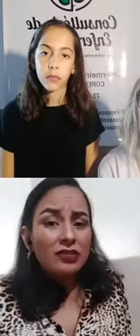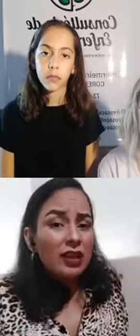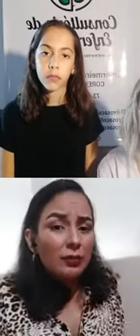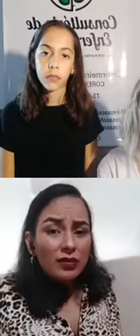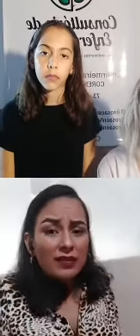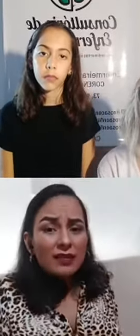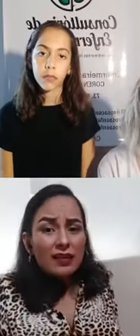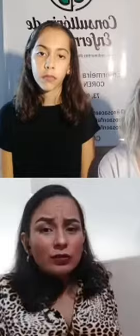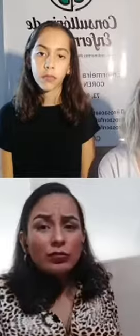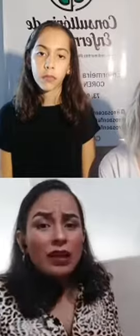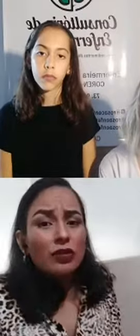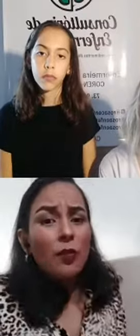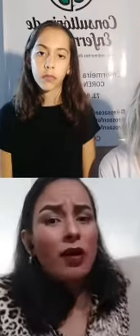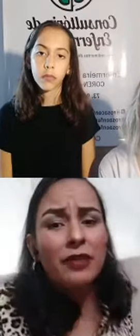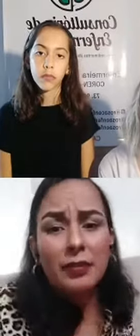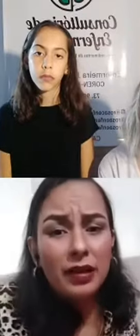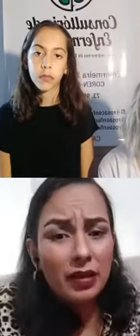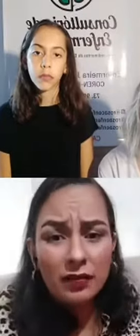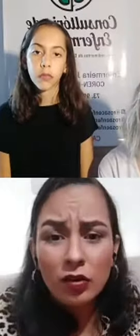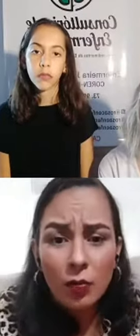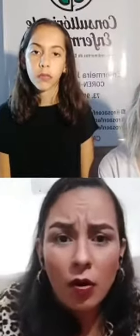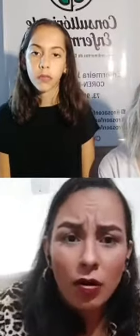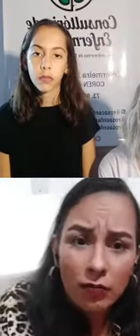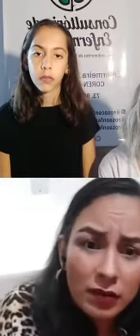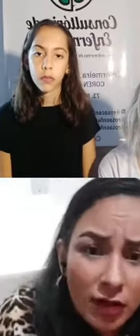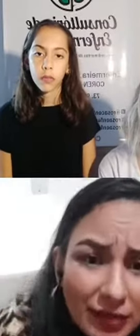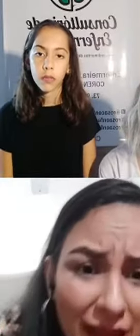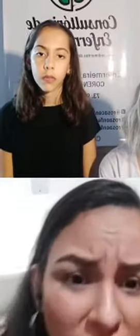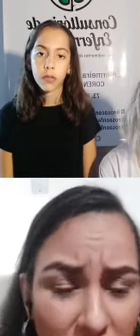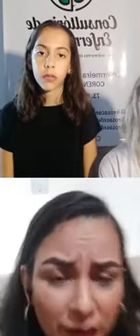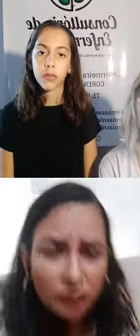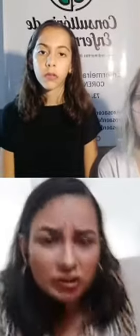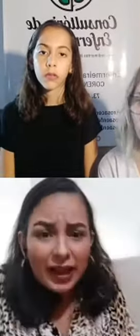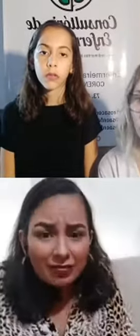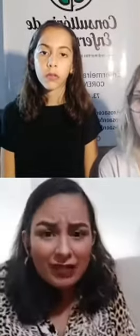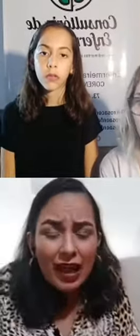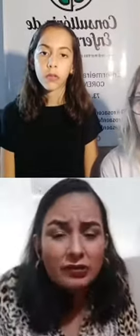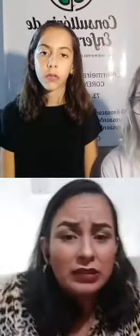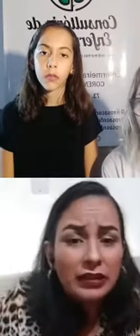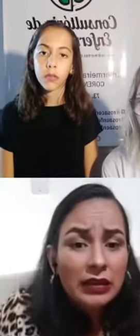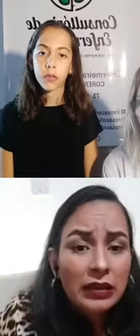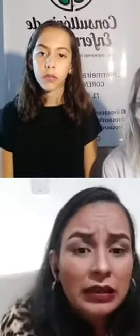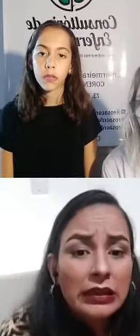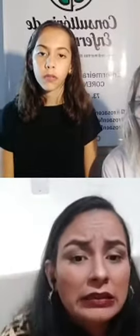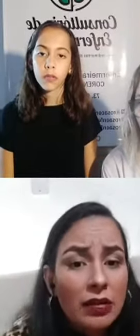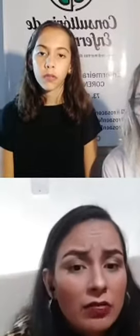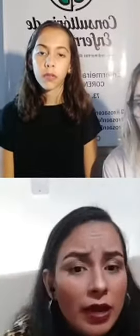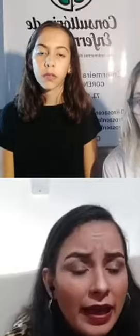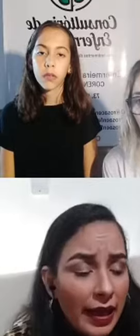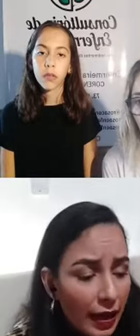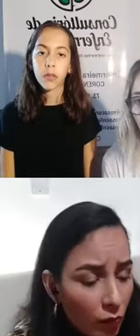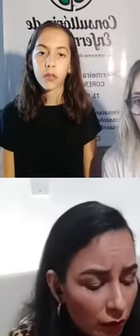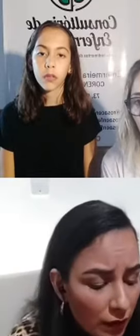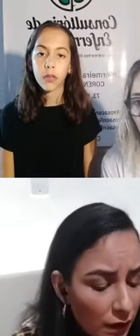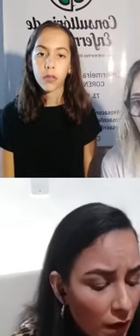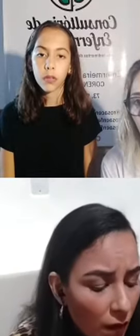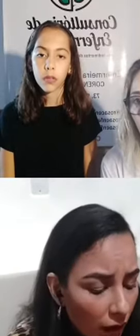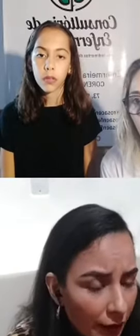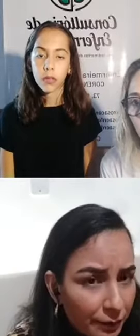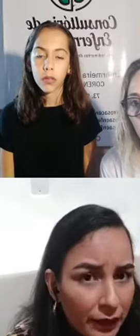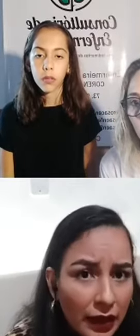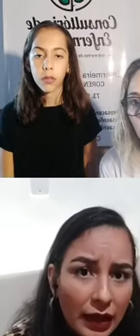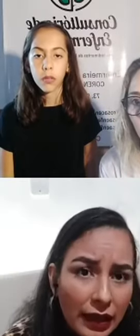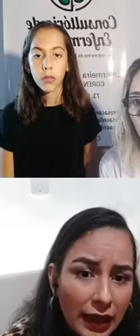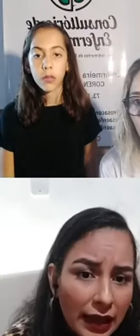realidade dele, muitas vezes, ele tomou o café da manhã, se tomou. Isso à tarde, a gente está falando de chegar à tarde, né? Então, quando a